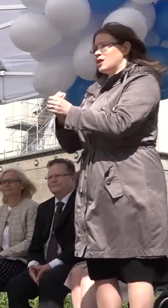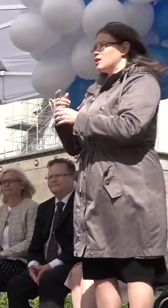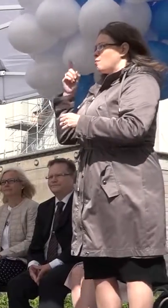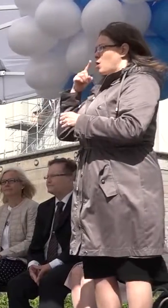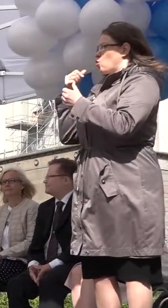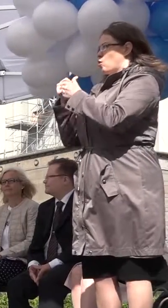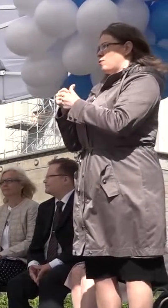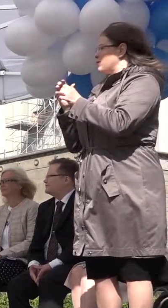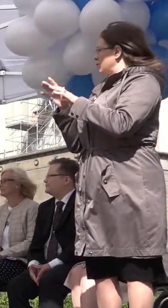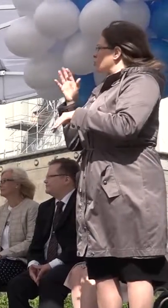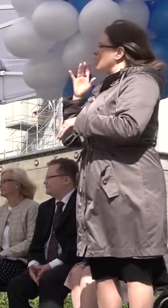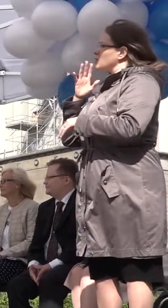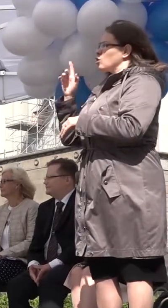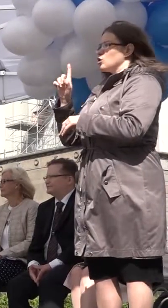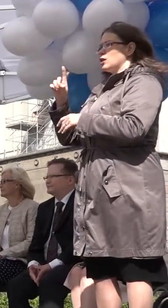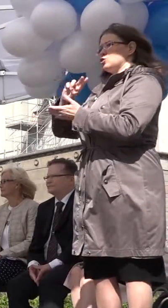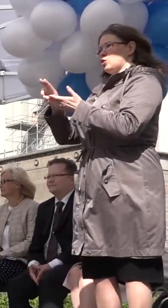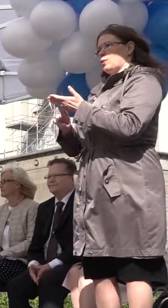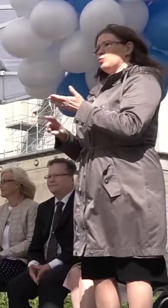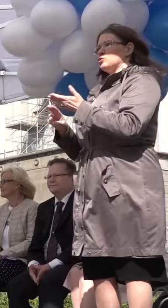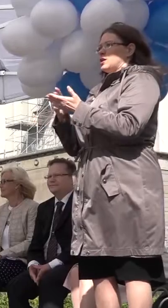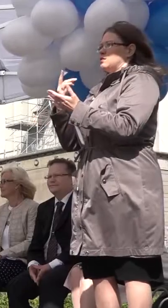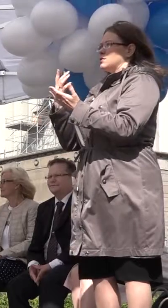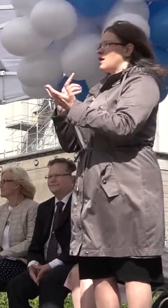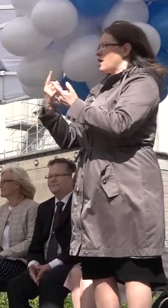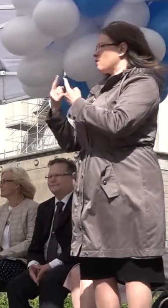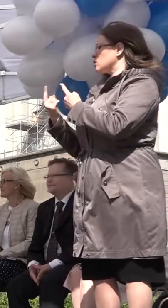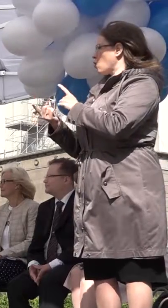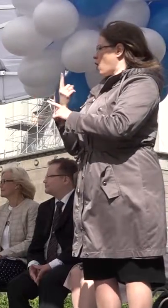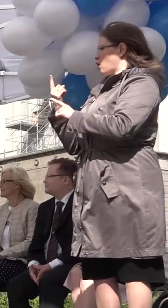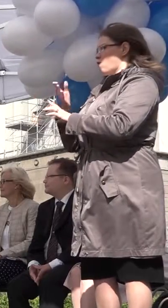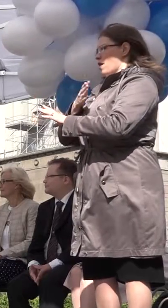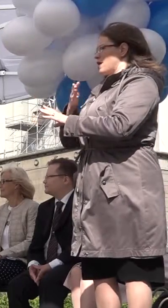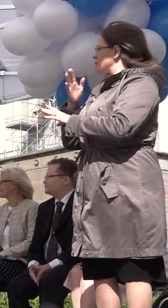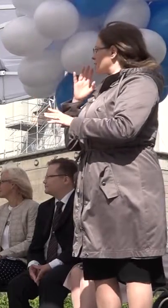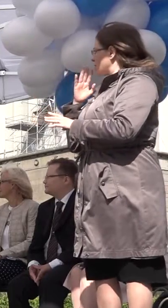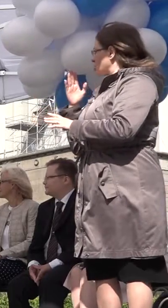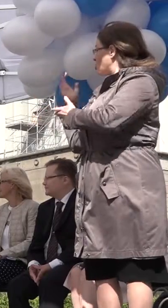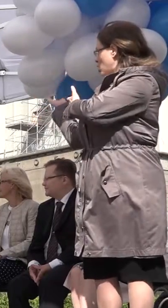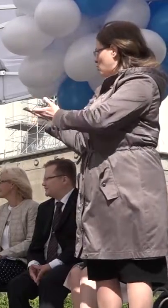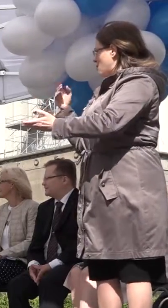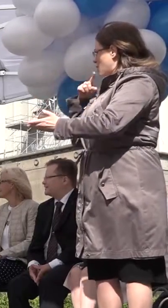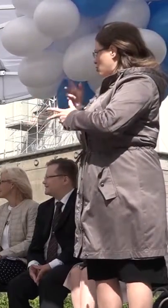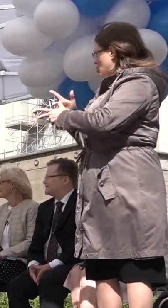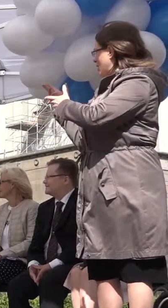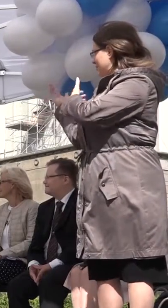luvannut kertoa meille jotain sopimuksen neuvottelujen alkuvaiheesta. Ole hyvä, Markku